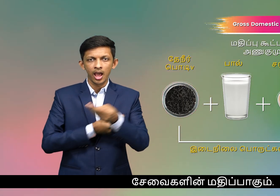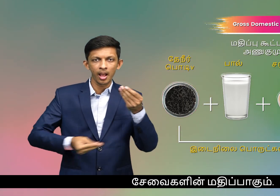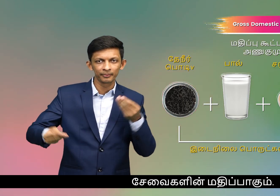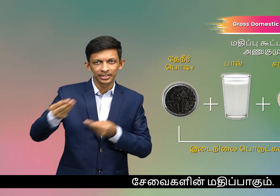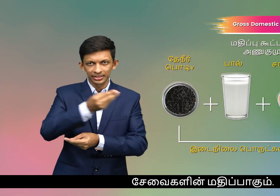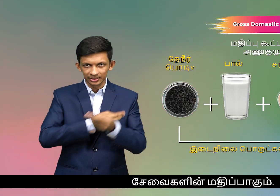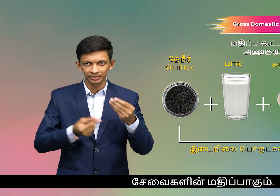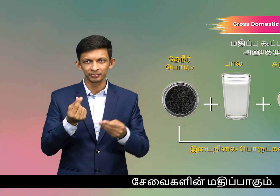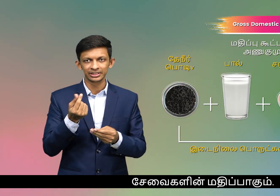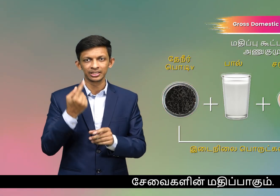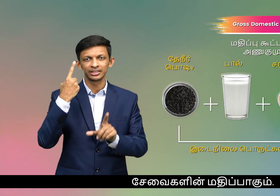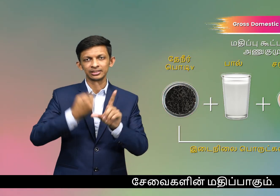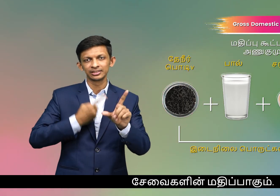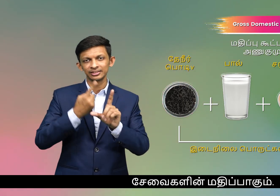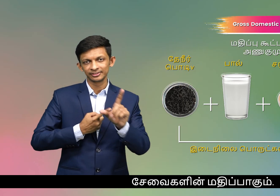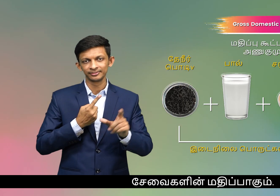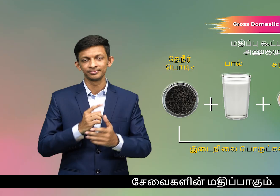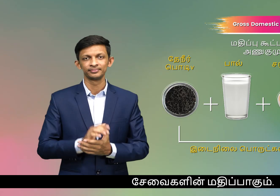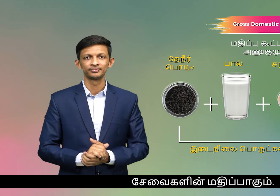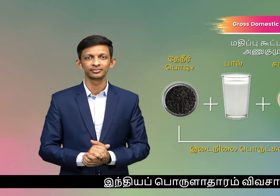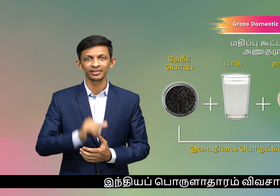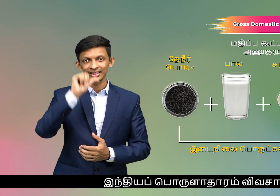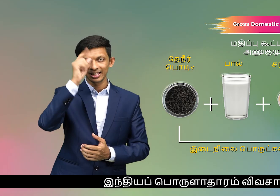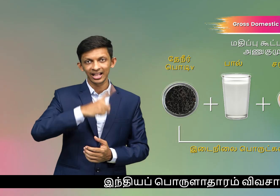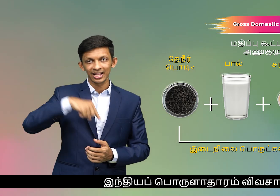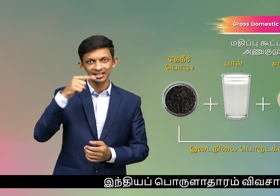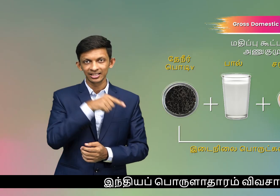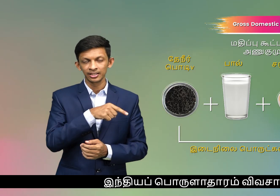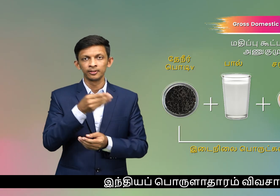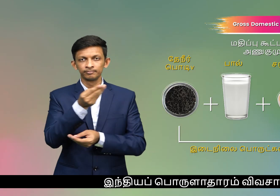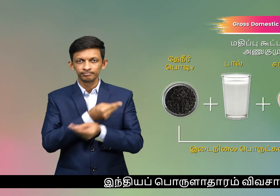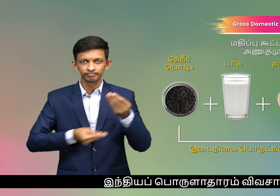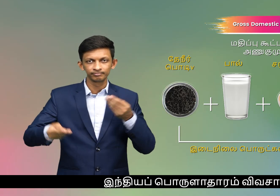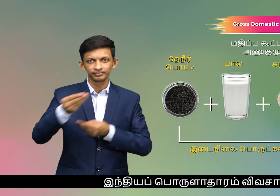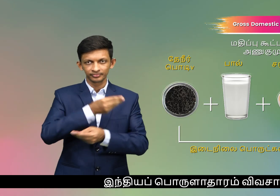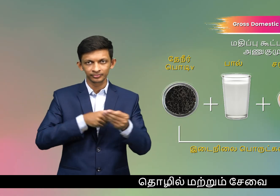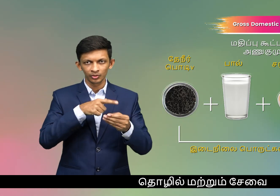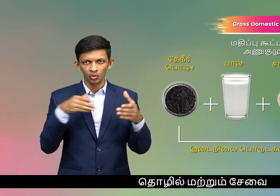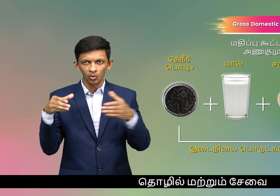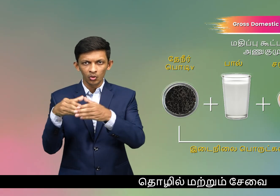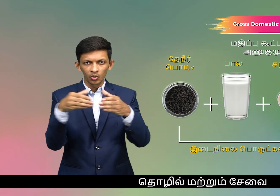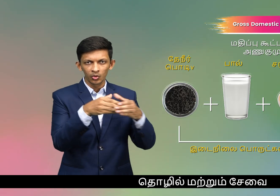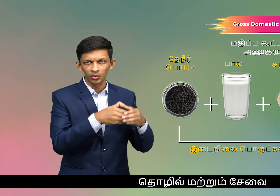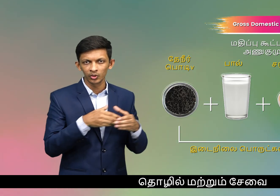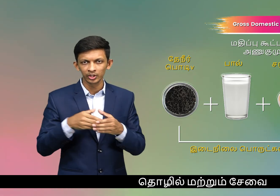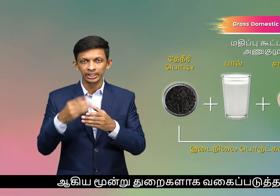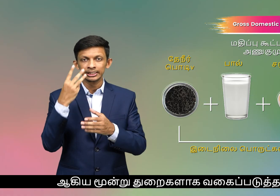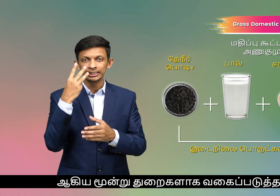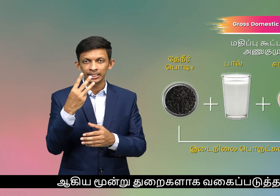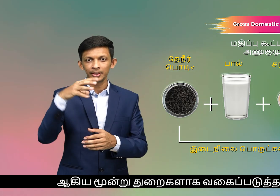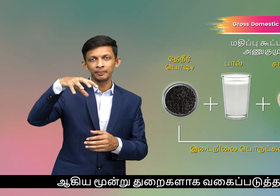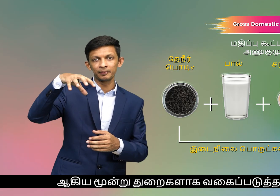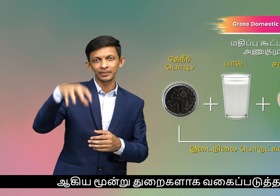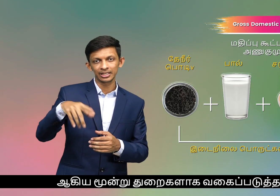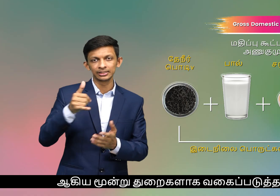மற்றும் சேவைகளின் மதிப்பாகும். இந்திய பொருளாதாரம் விவசாயம், தொழில் மற்றும் சேவை